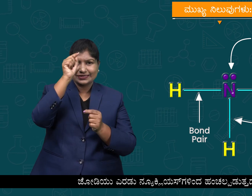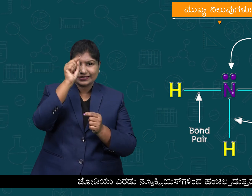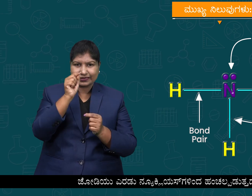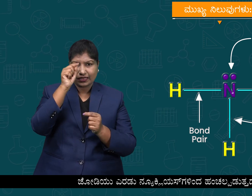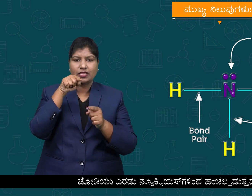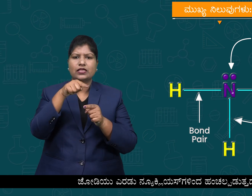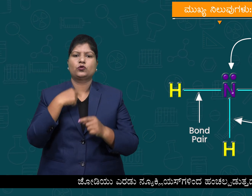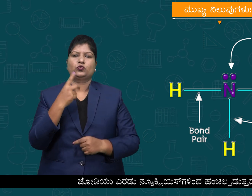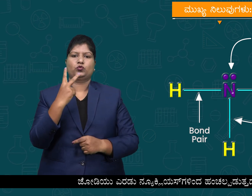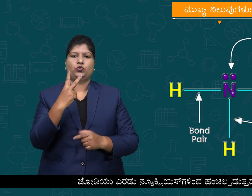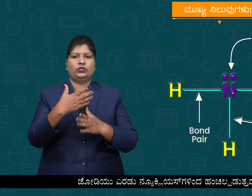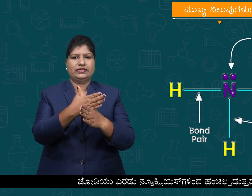ಹಂಚಲ್ಪಡುತ್ತದೆ.